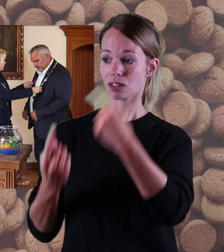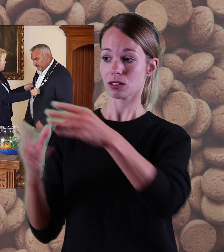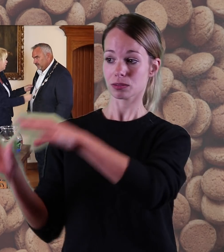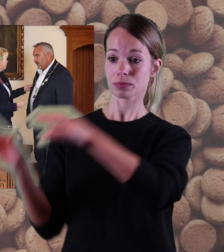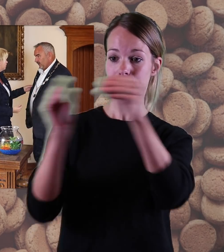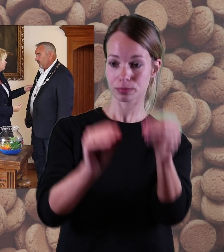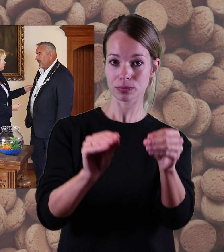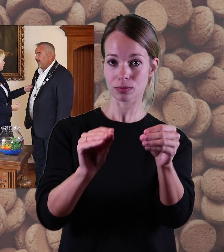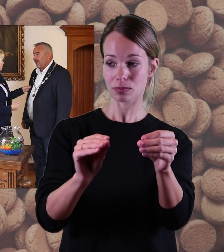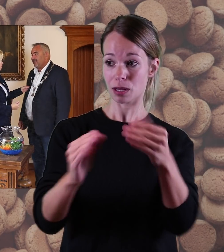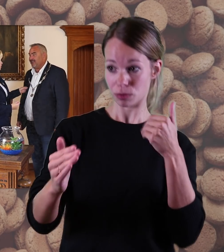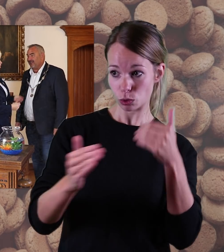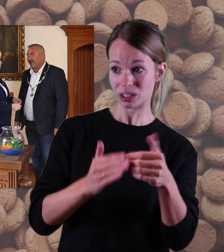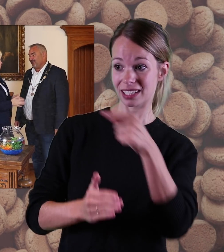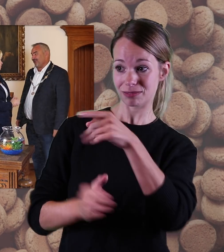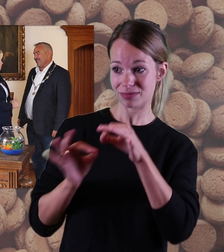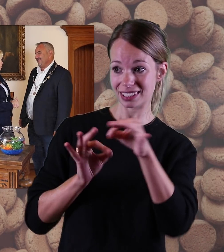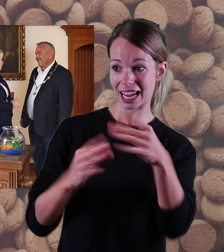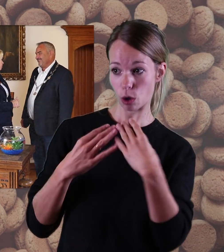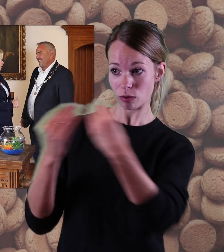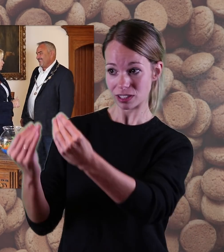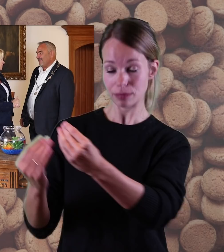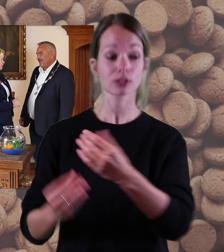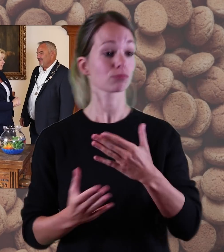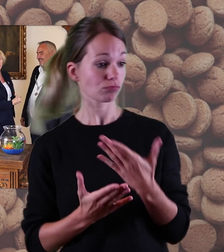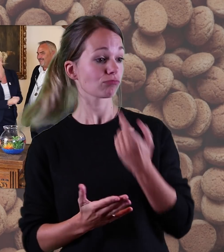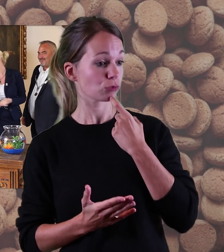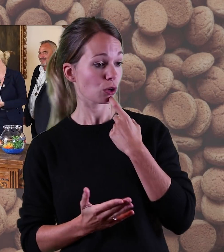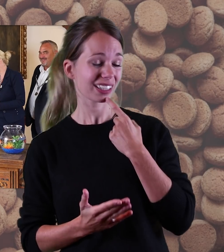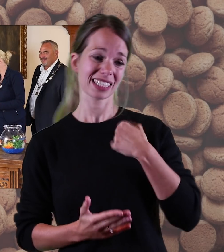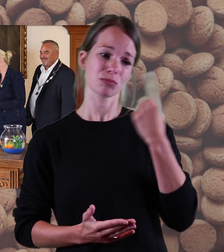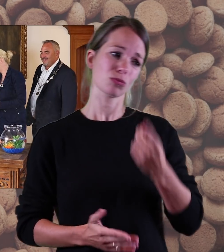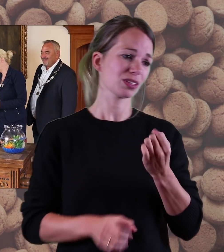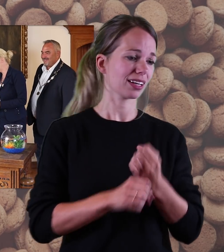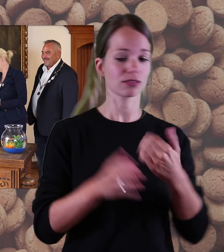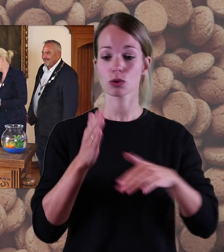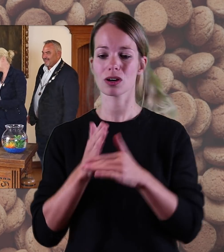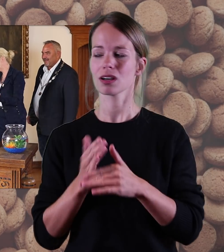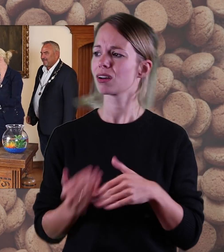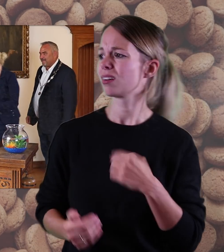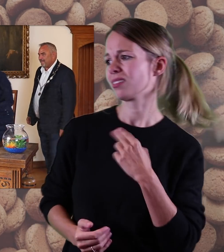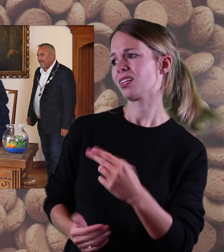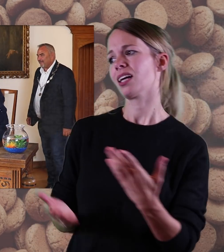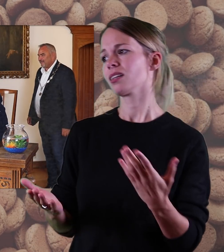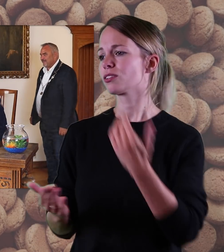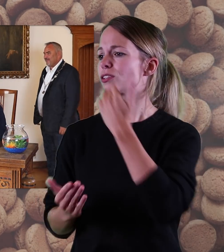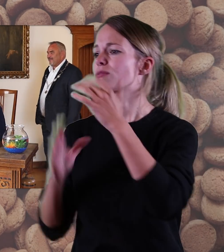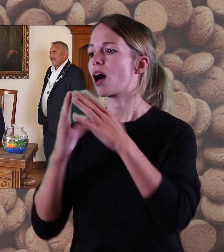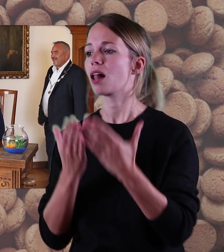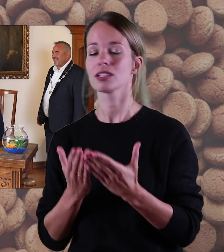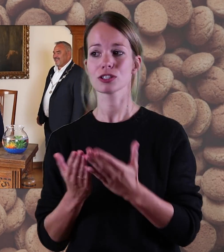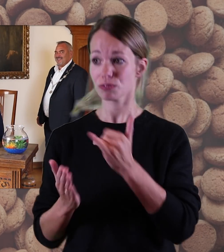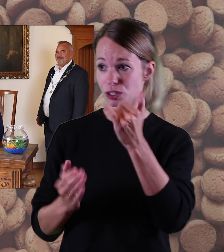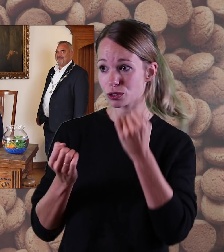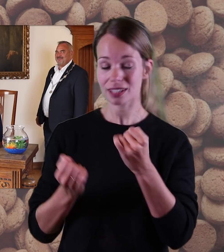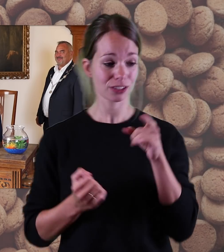willen waarnemen. Ja, dat doe ik heel graag. Ja, natuurlijk. Hartstikke fijn. Gaan we doen. Ja, ik moet er echt van door. Ach, nee. Nou, dank u wel voor alles.